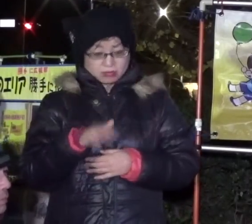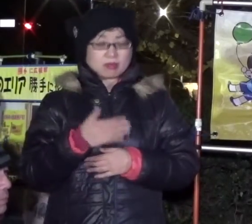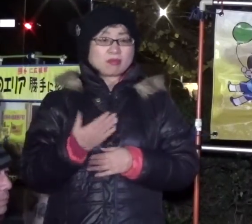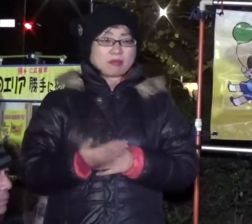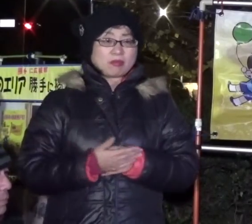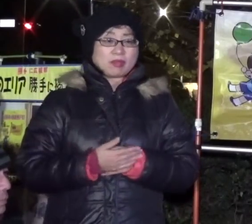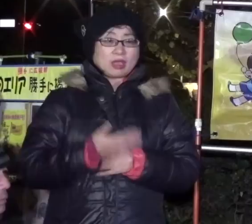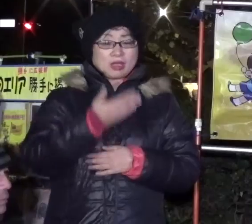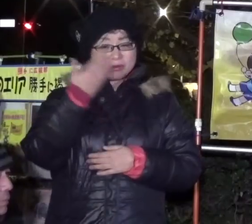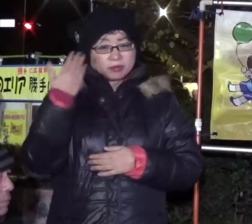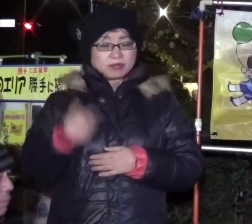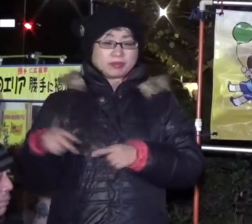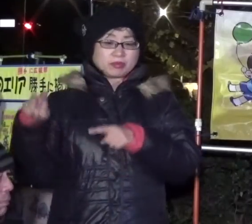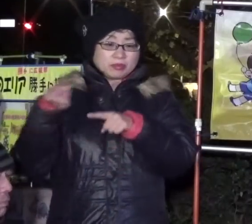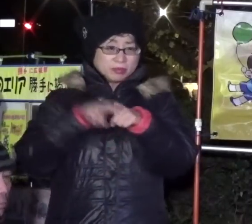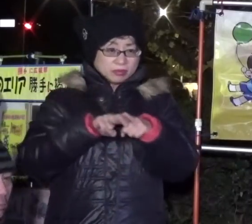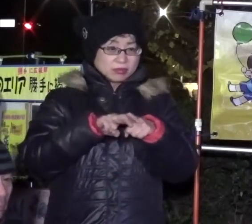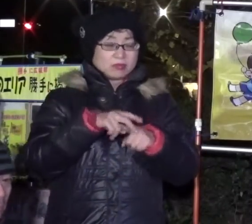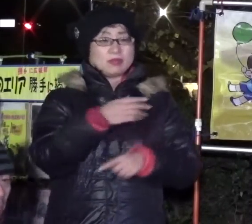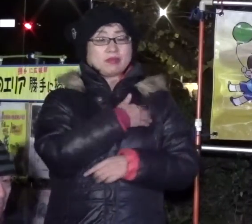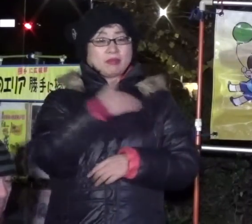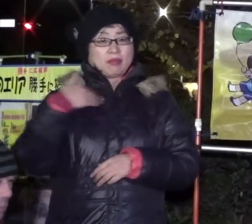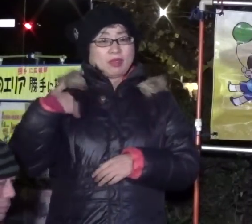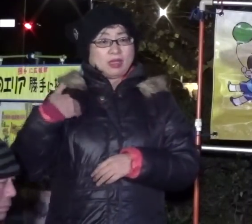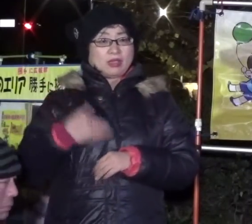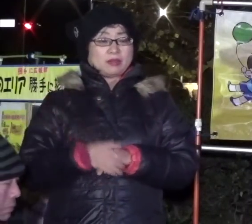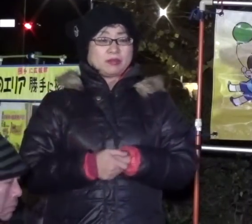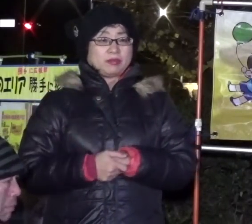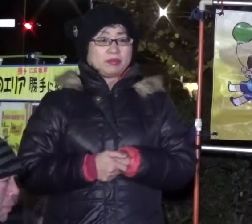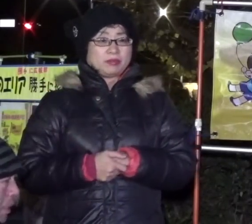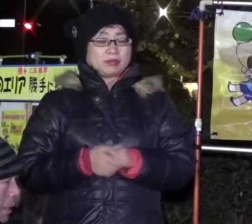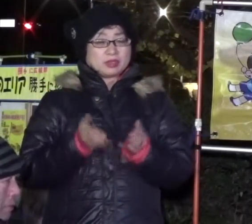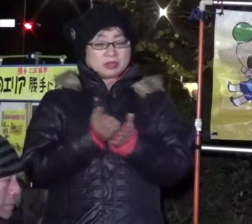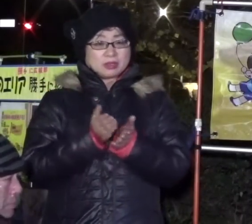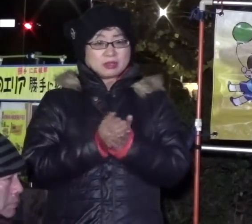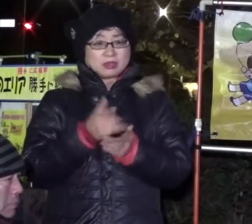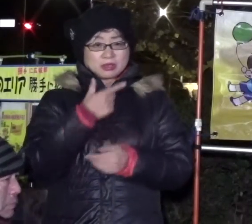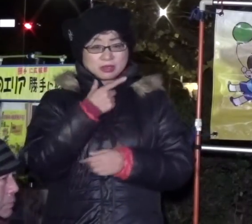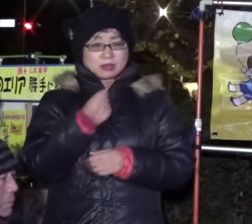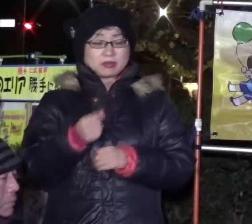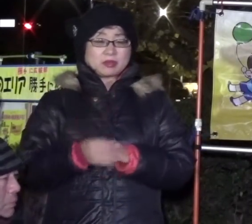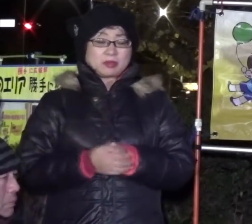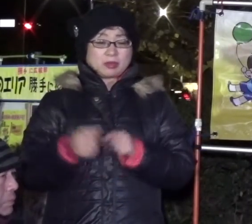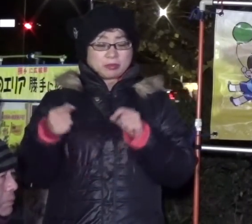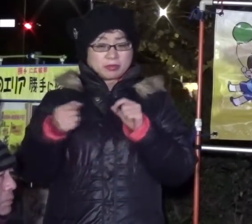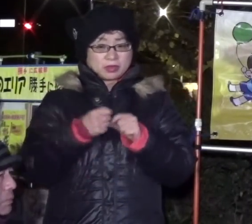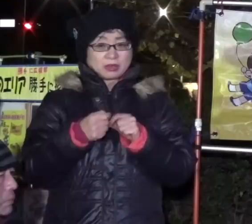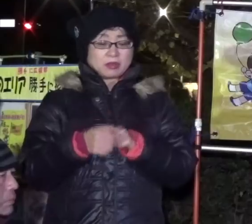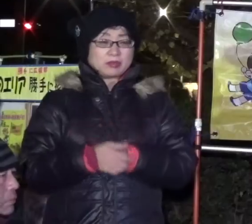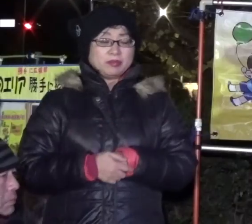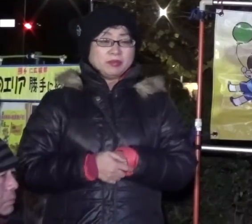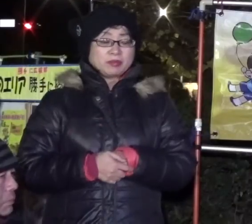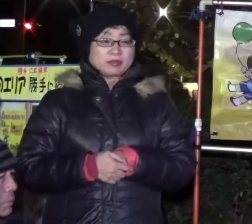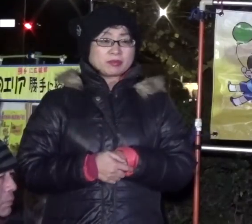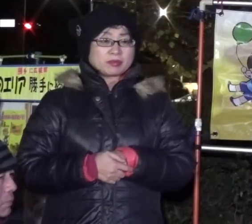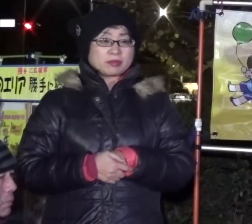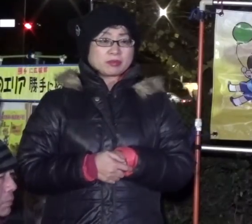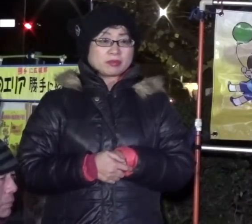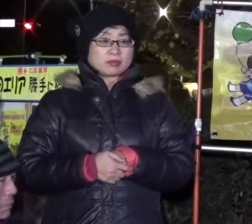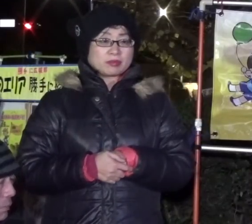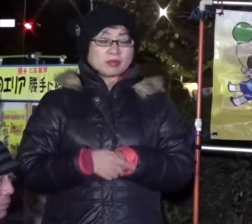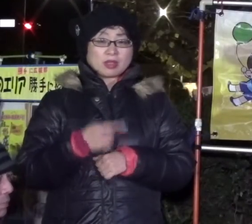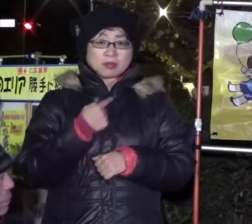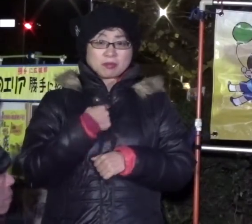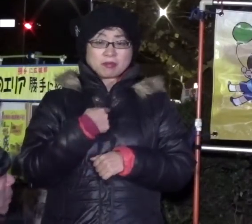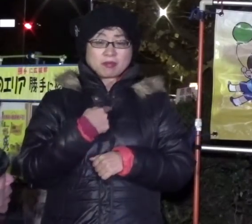今日ようやく駆けつけることができました。で、話したい方たくさんいらっしゃるでしょうから短くしますが、